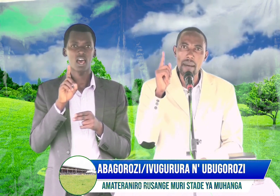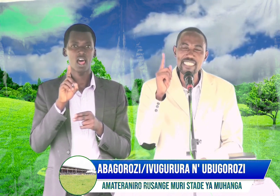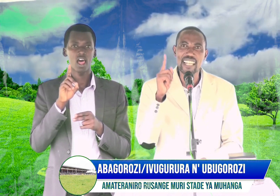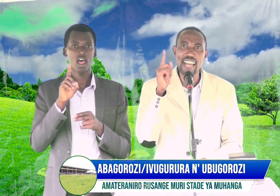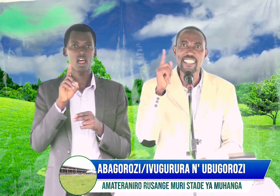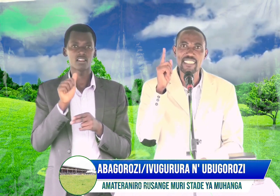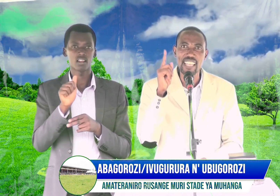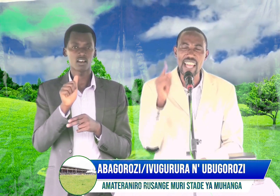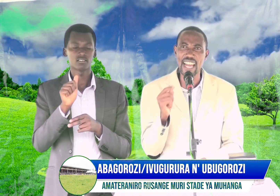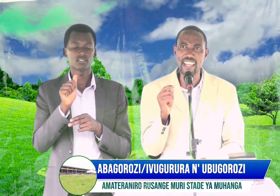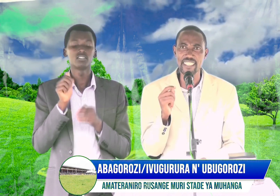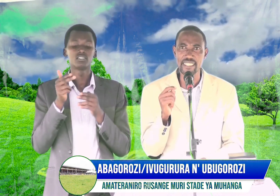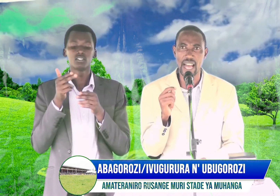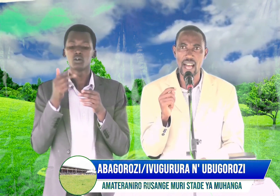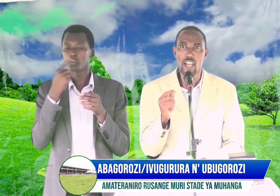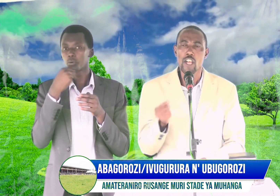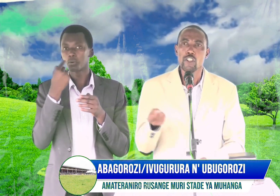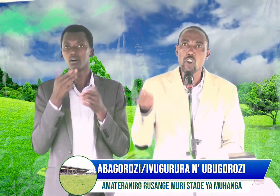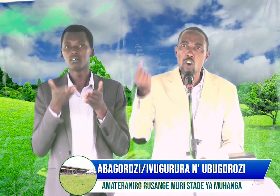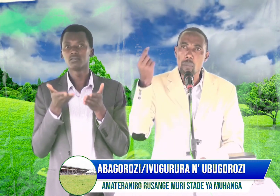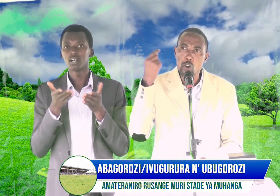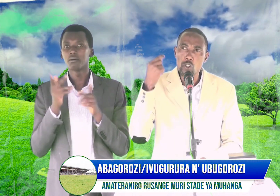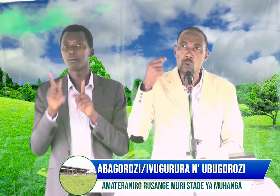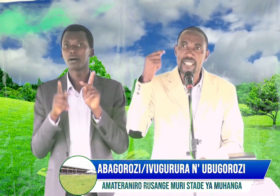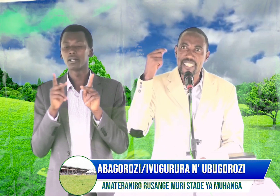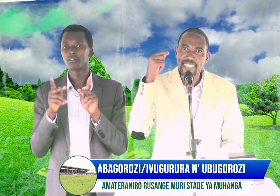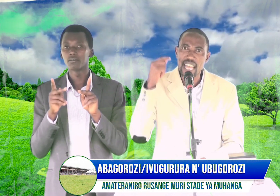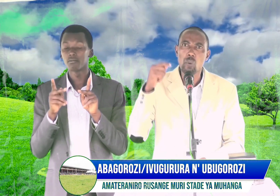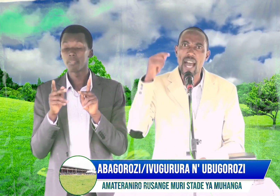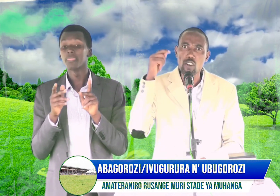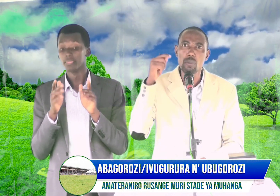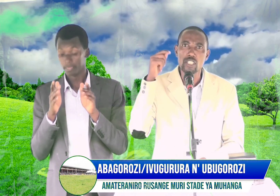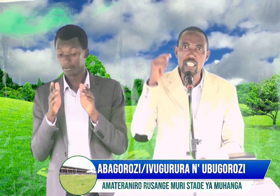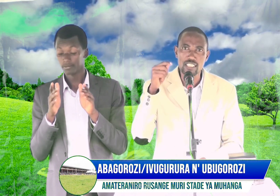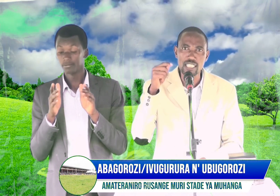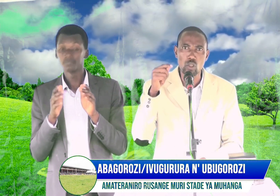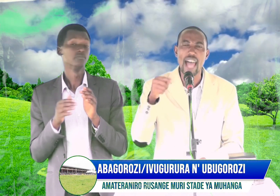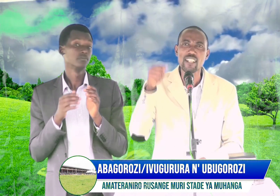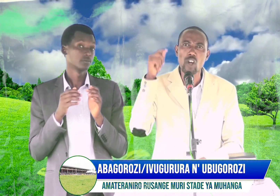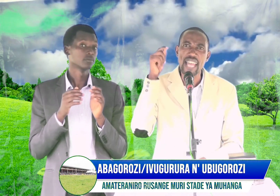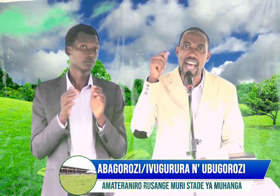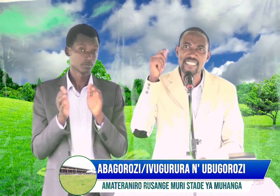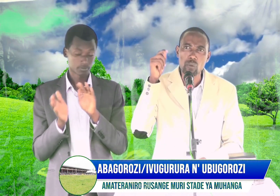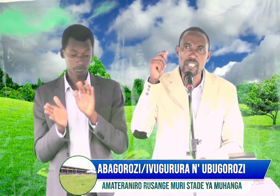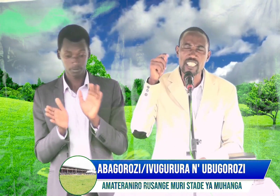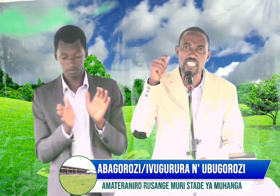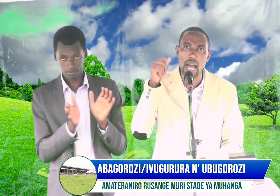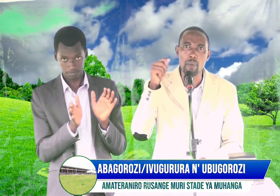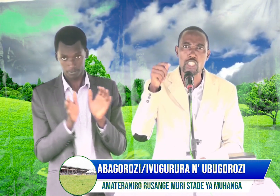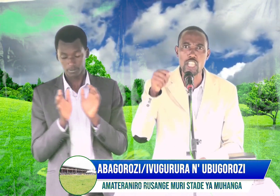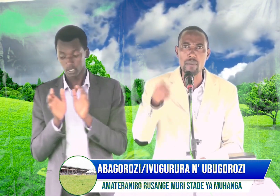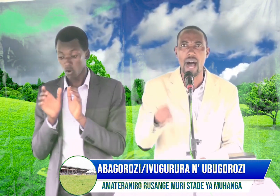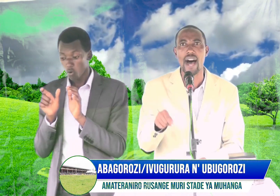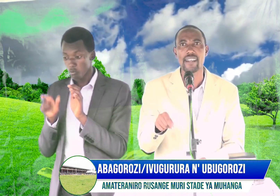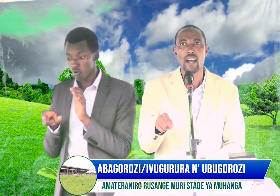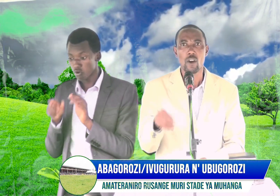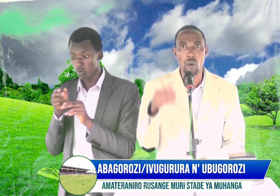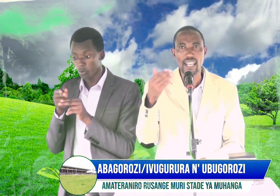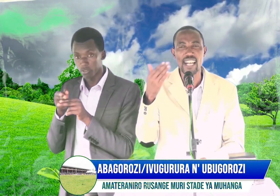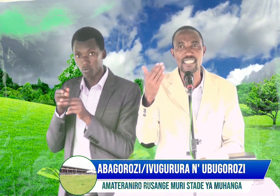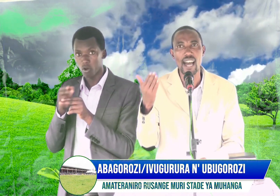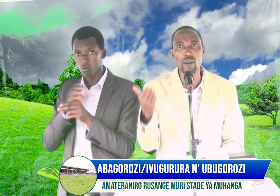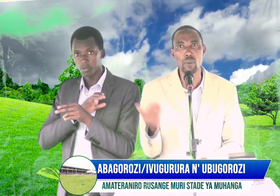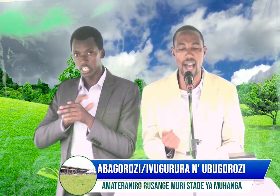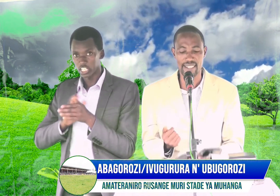ikintu kibabaje kandi giteye agahinda n'umuntu wiyita ko ari umukristo ariko yaza kwiga ijambo ry'Imana